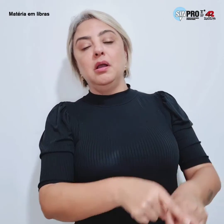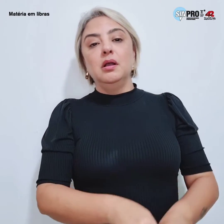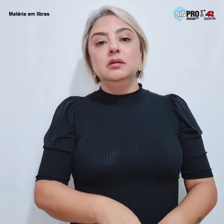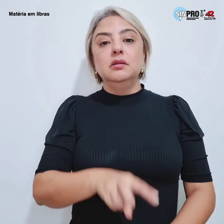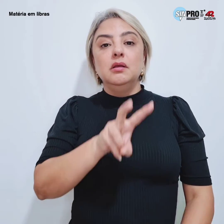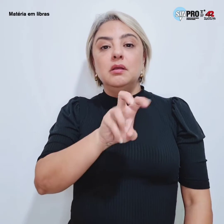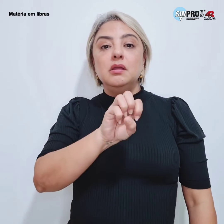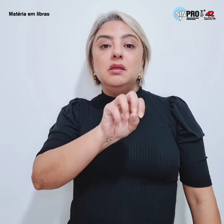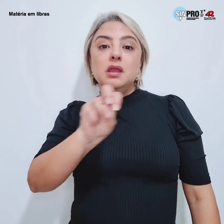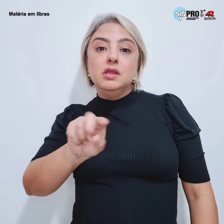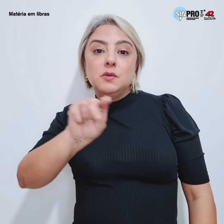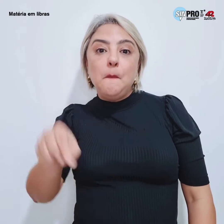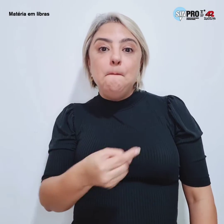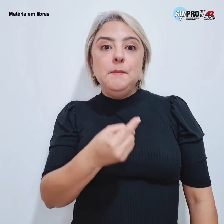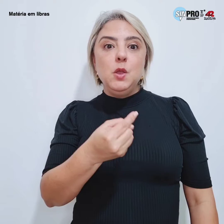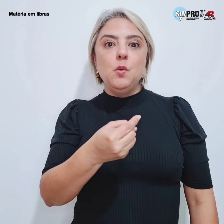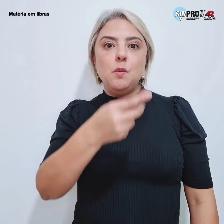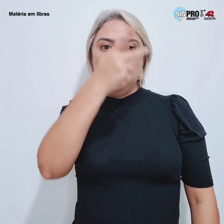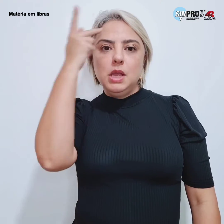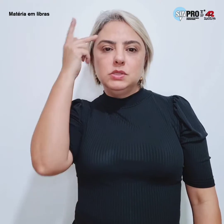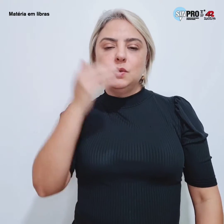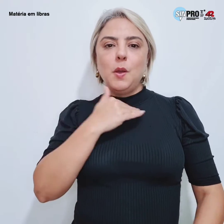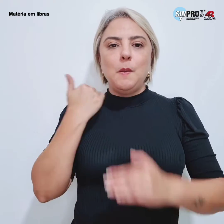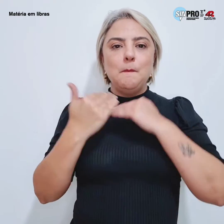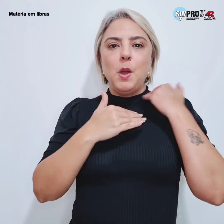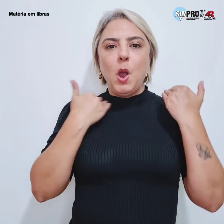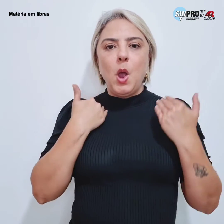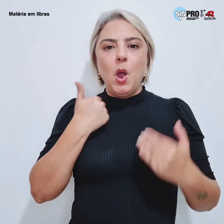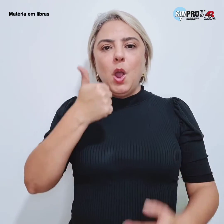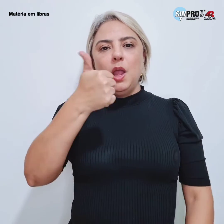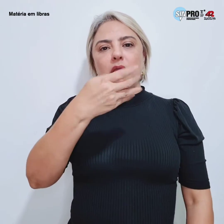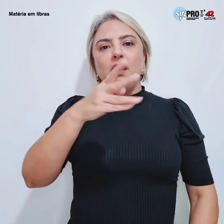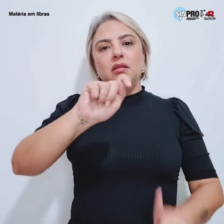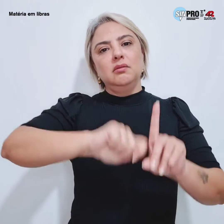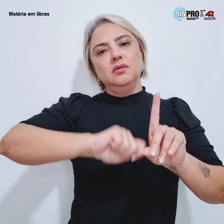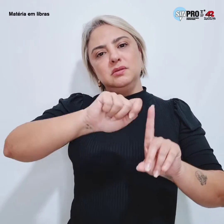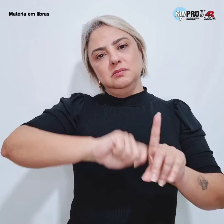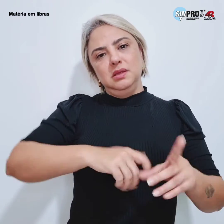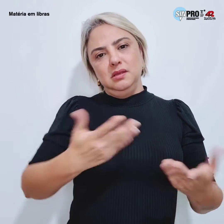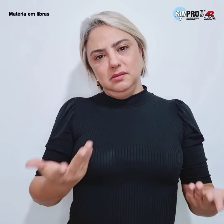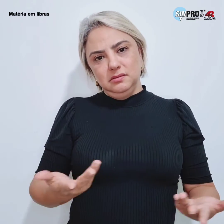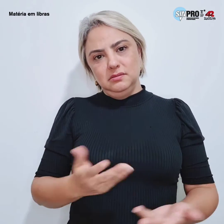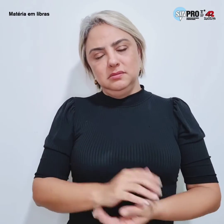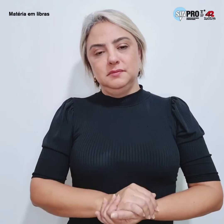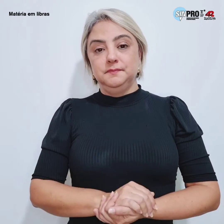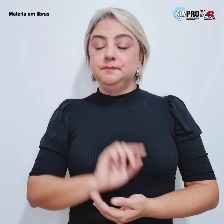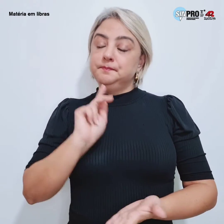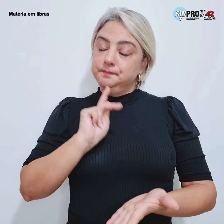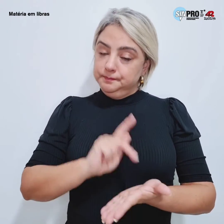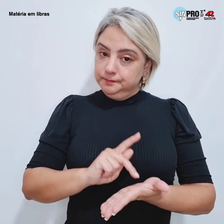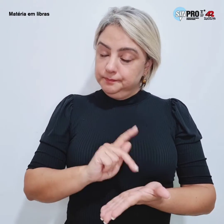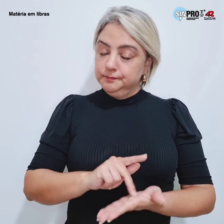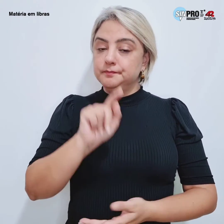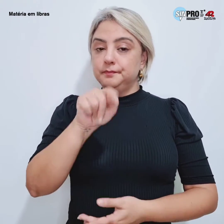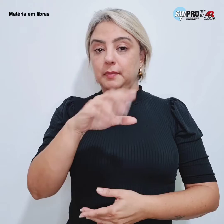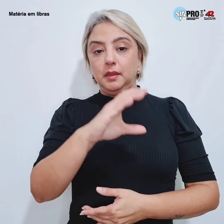por Covid-19 em 14 meses. O fato é que a CPI